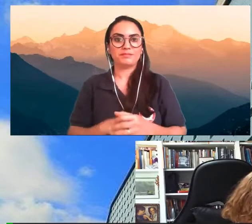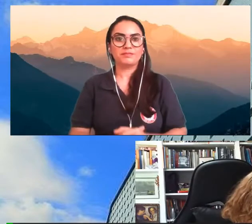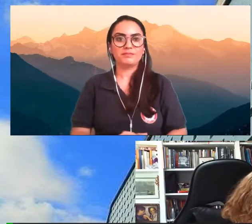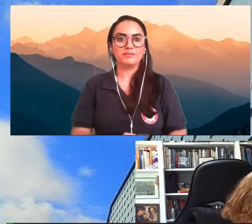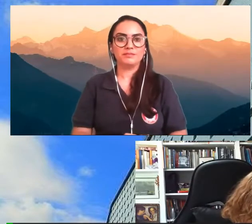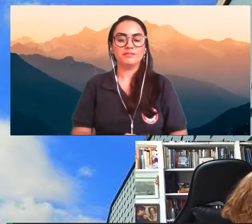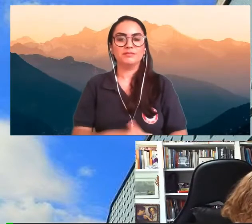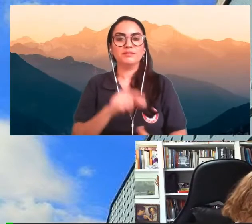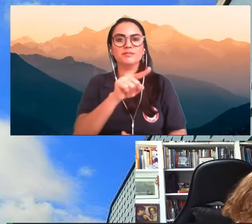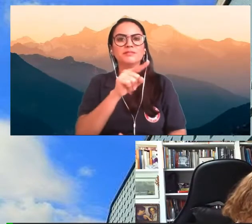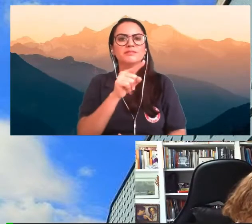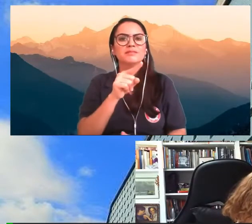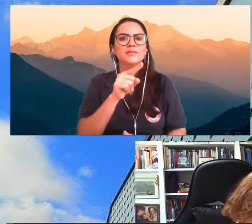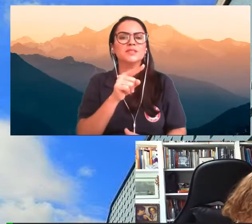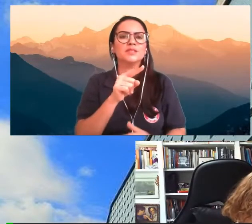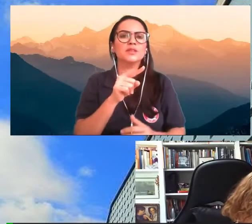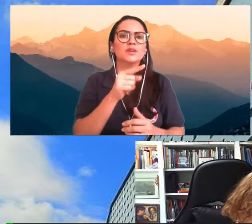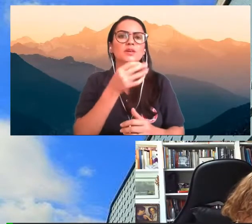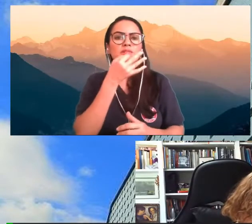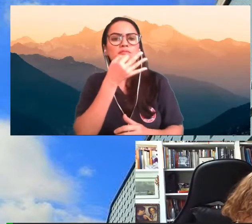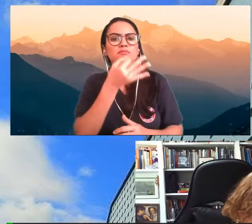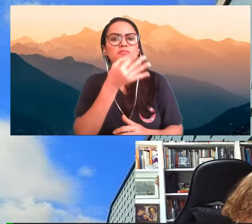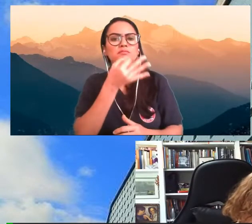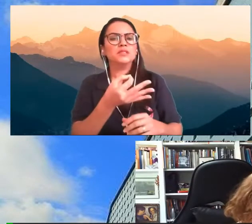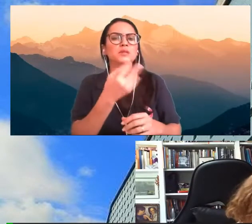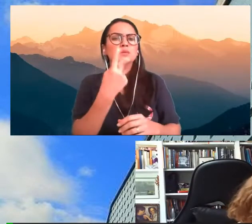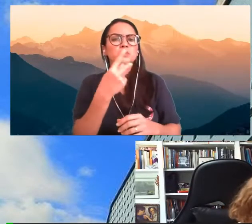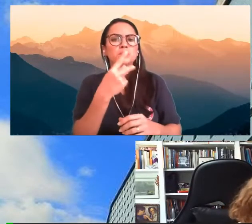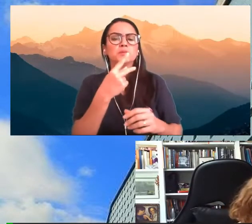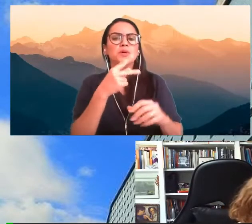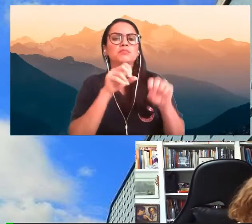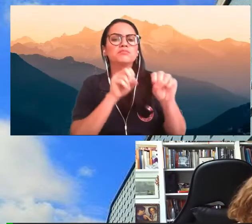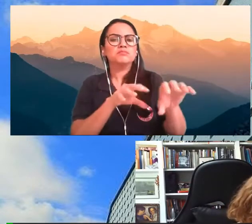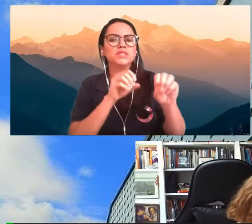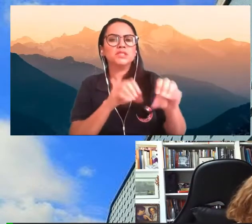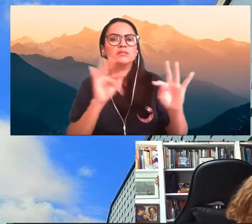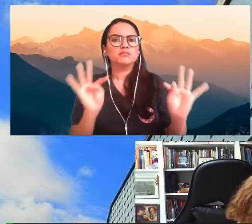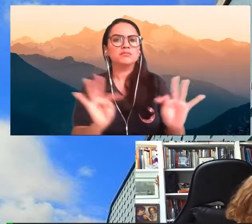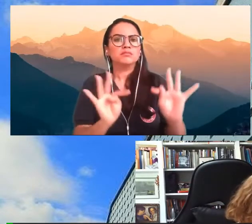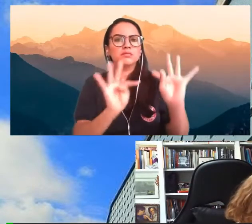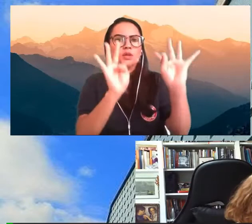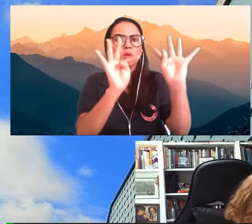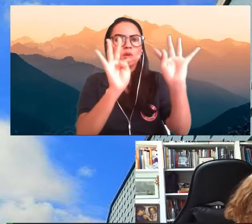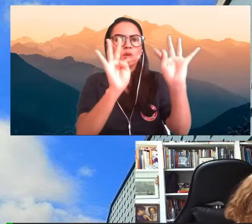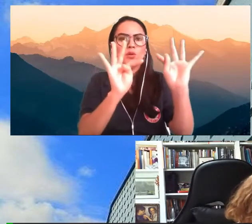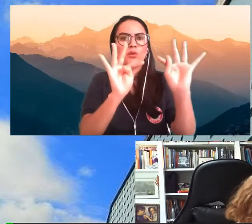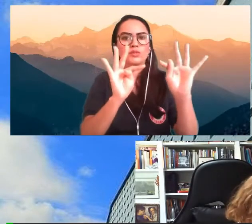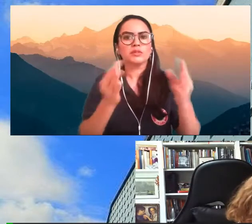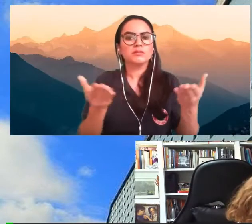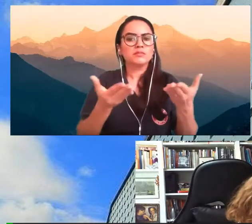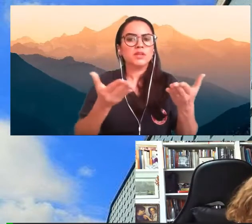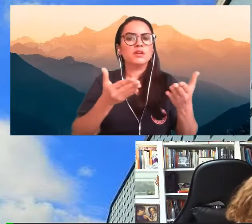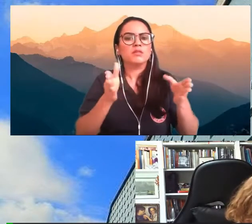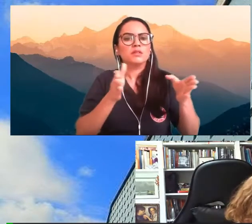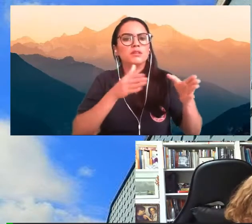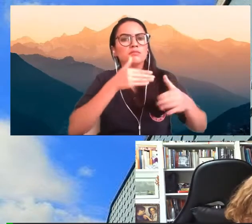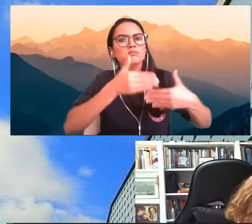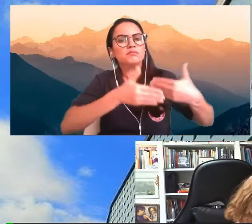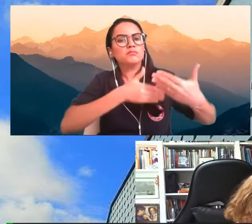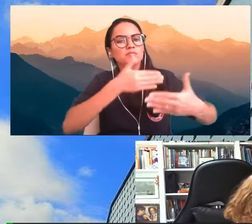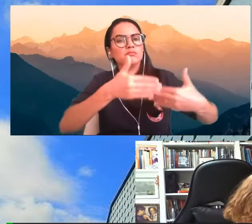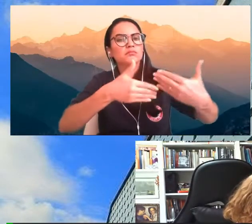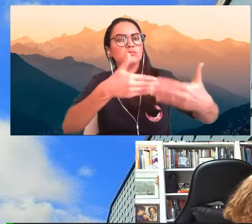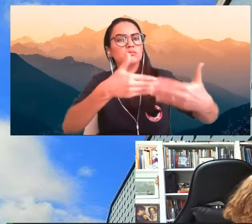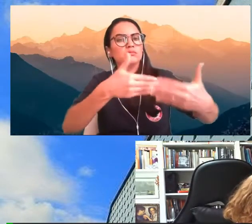educação tecnológica perante esta contemporaneidade e suas céleres transformações, né? E